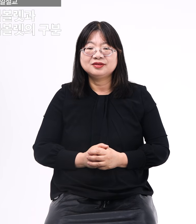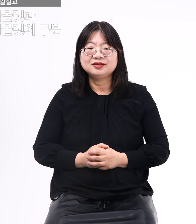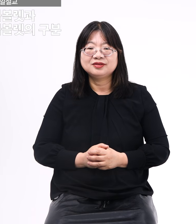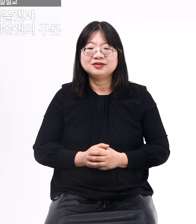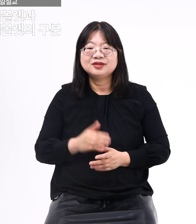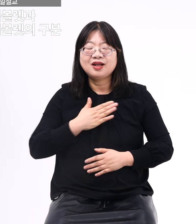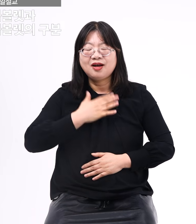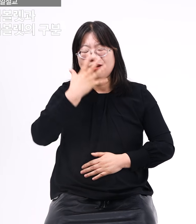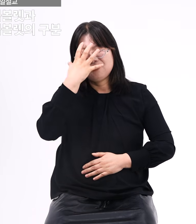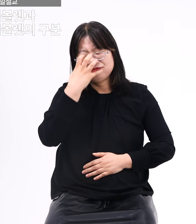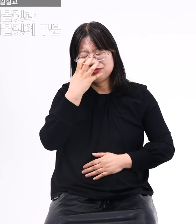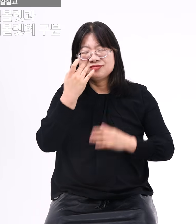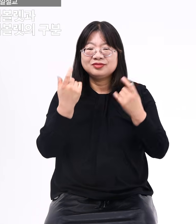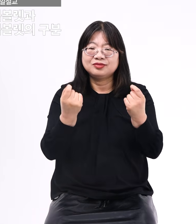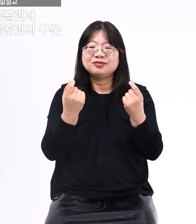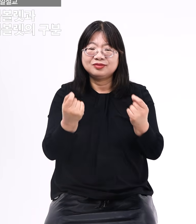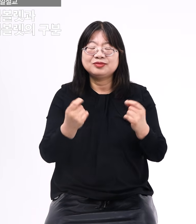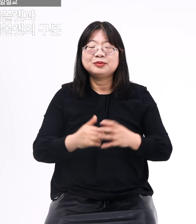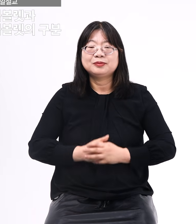나 우울증인 것 같아요.